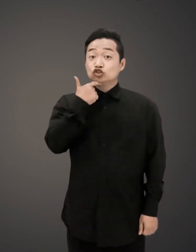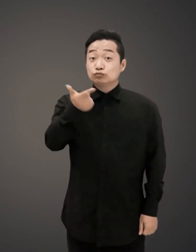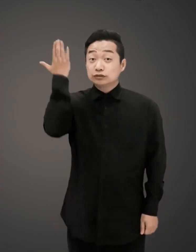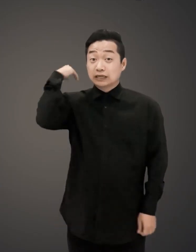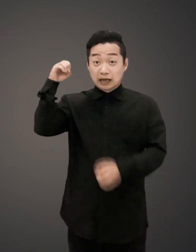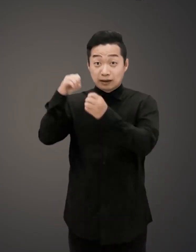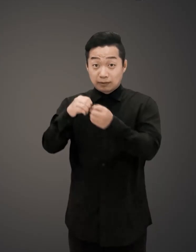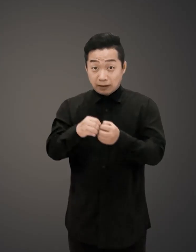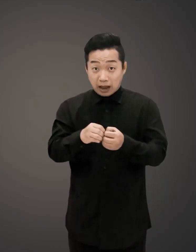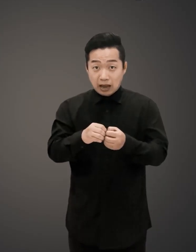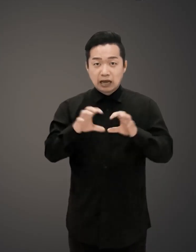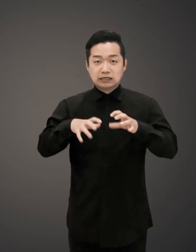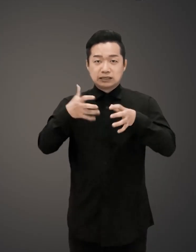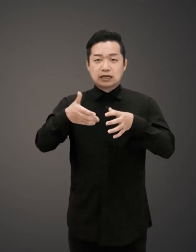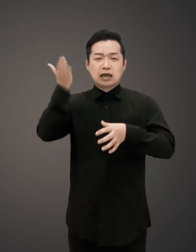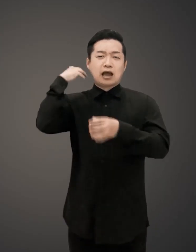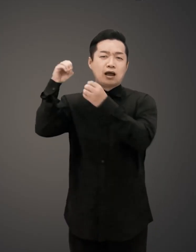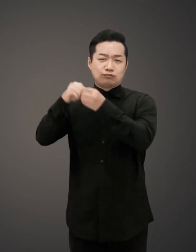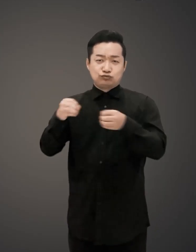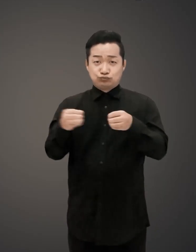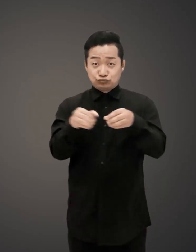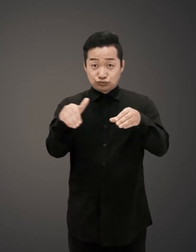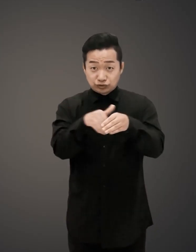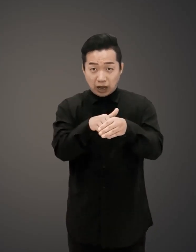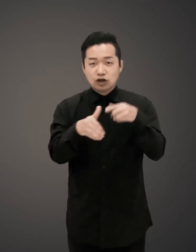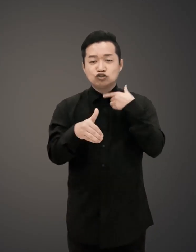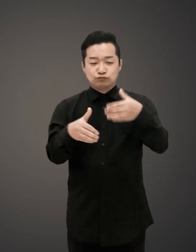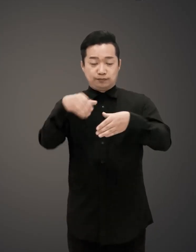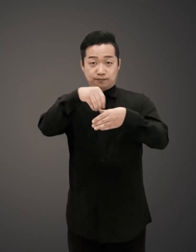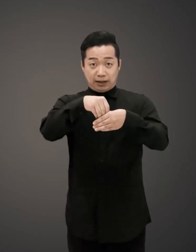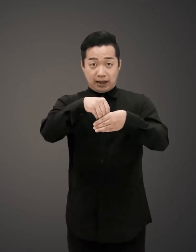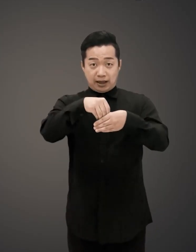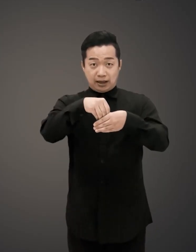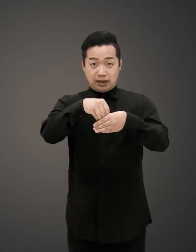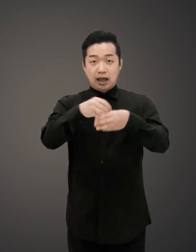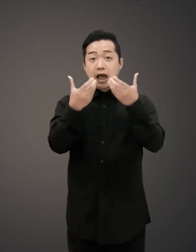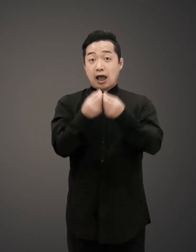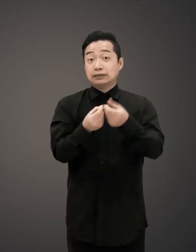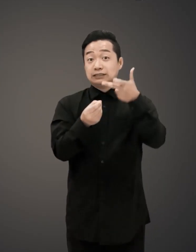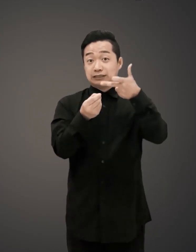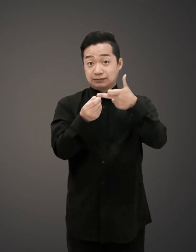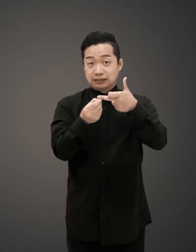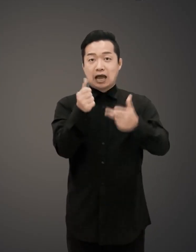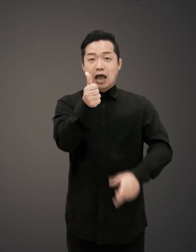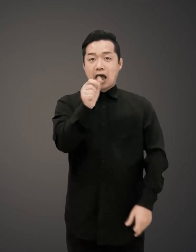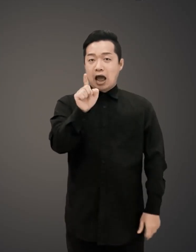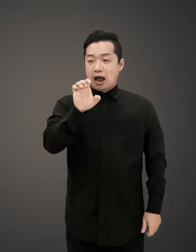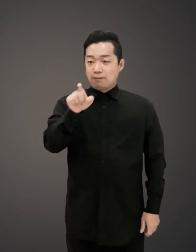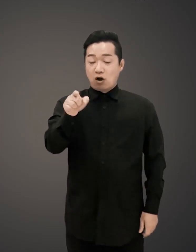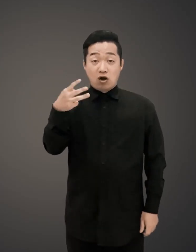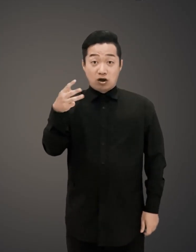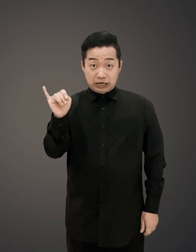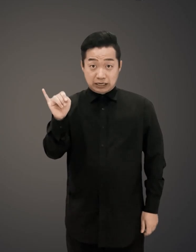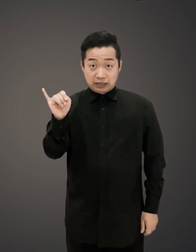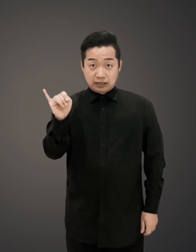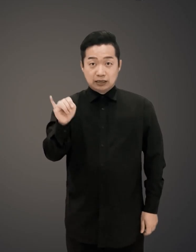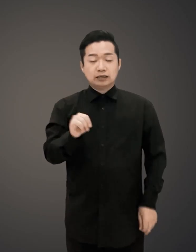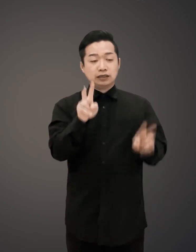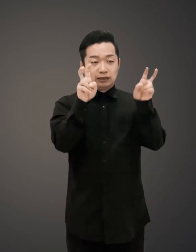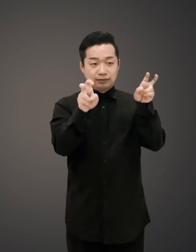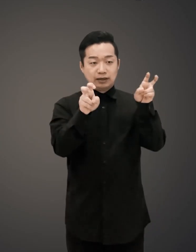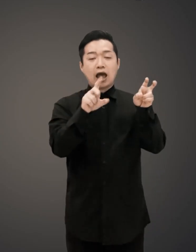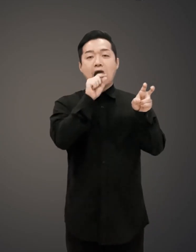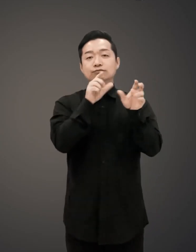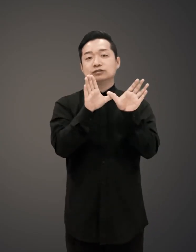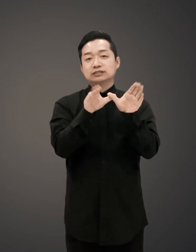육 분 클래식. 세계 고전 문학을 6분 안에 담다. 에피소드 17. 하퍼 리의 앵무새 죽이기.